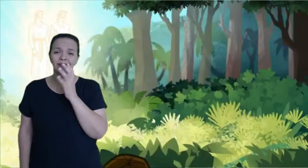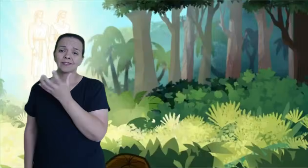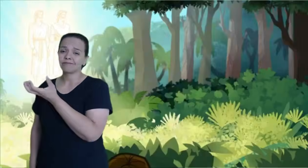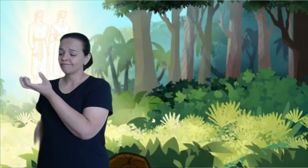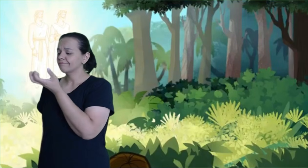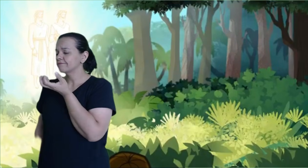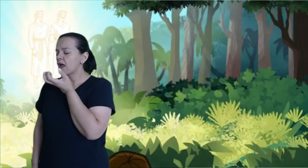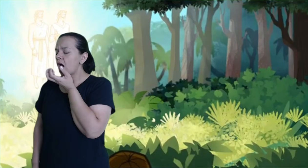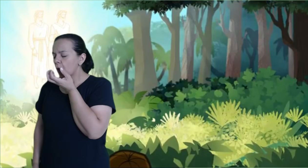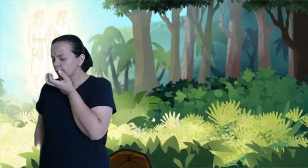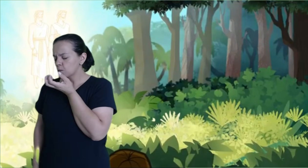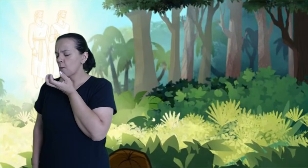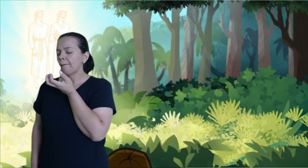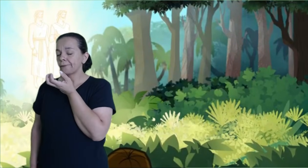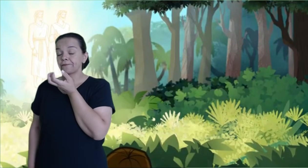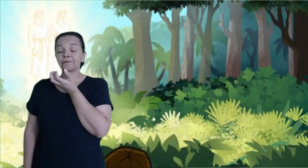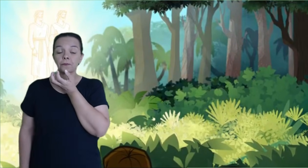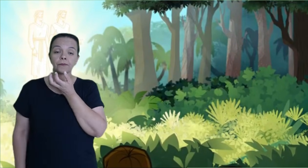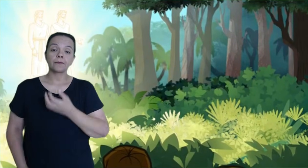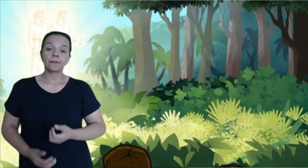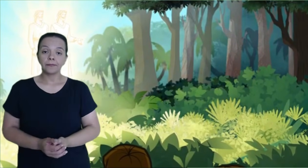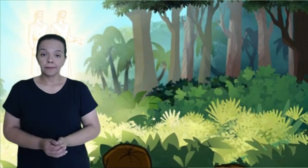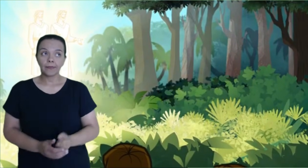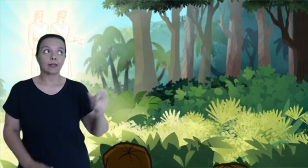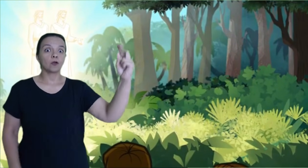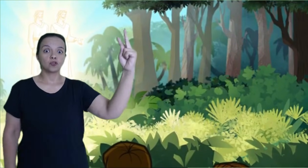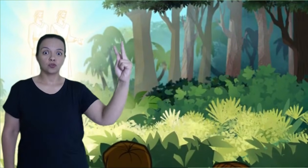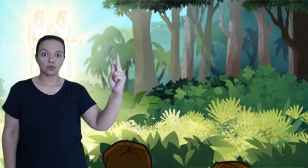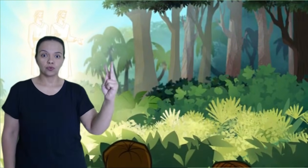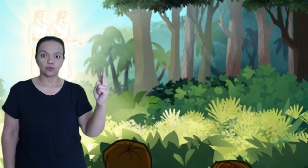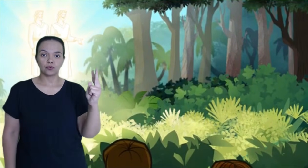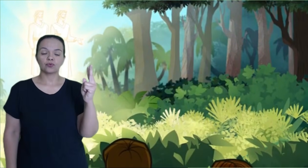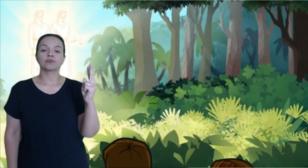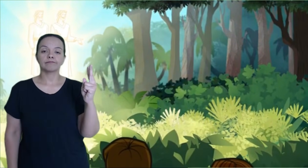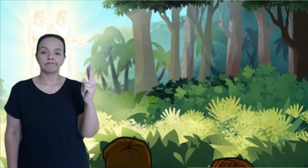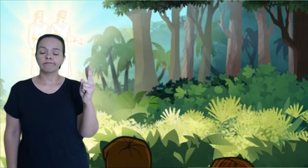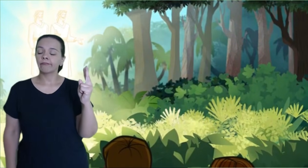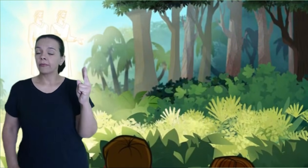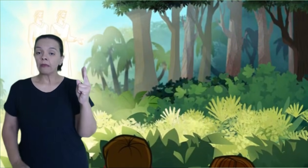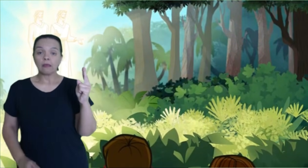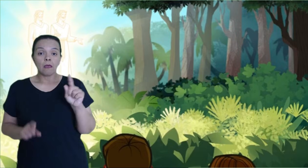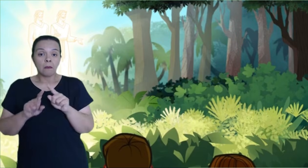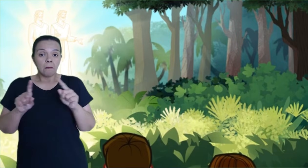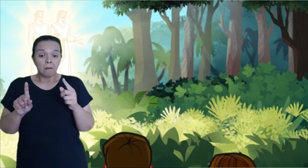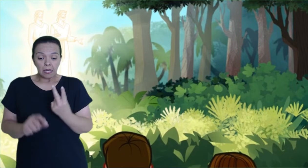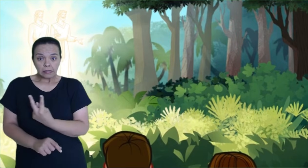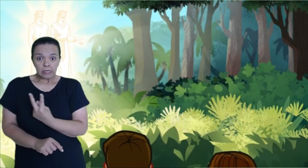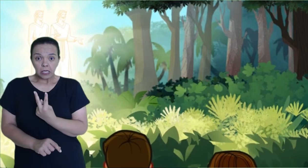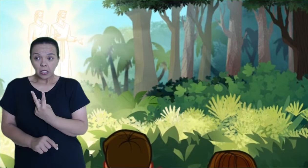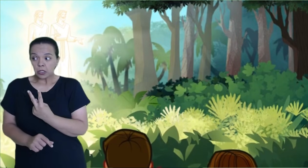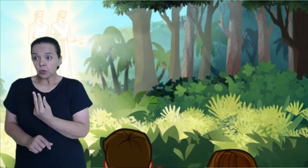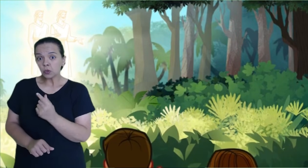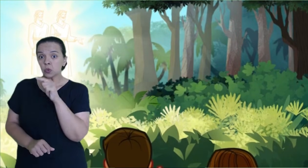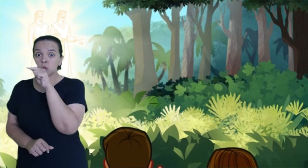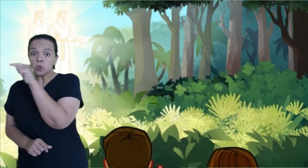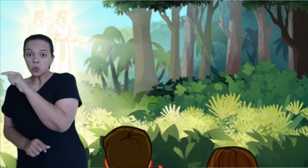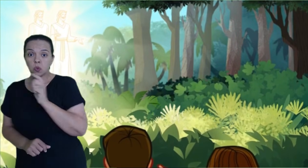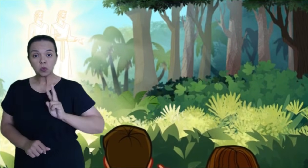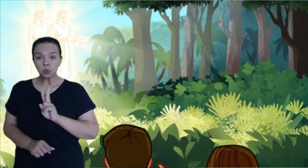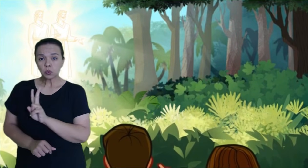Deus e o Senhor foram visitá-los, mas Adão e Eva ficaram com medo e se esconderam. Deus perguntou se eles tinham